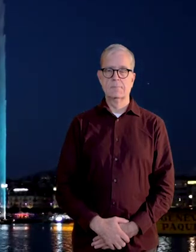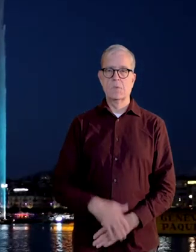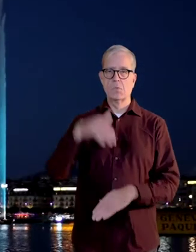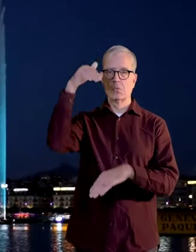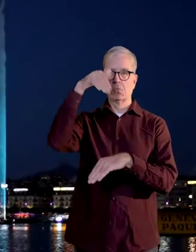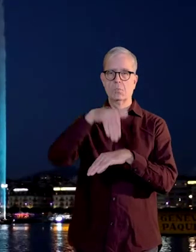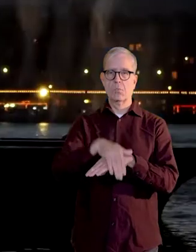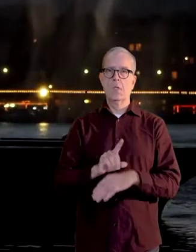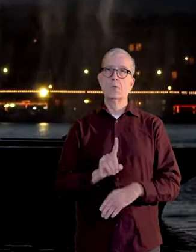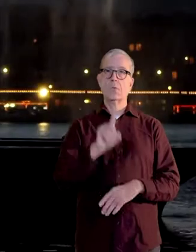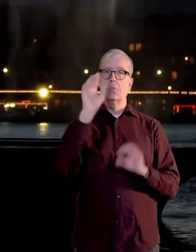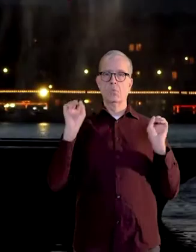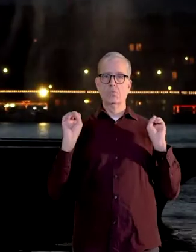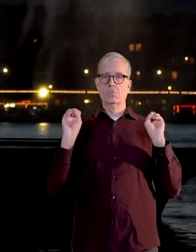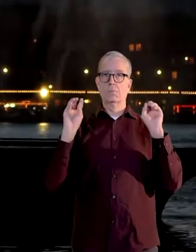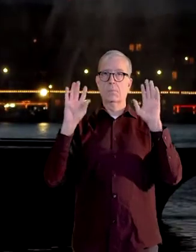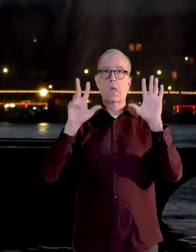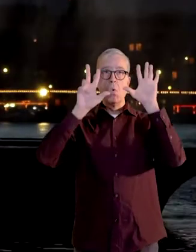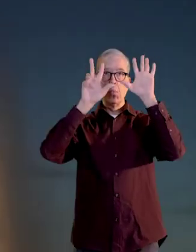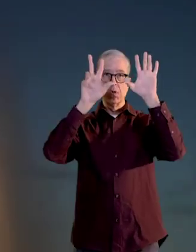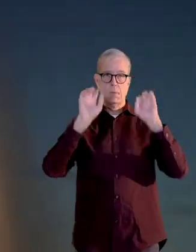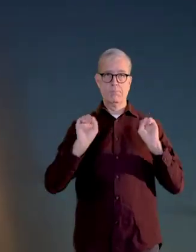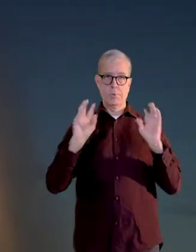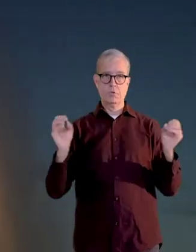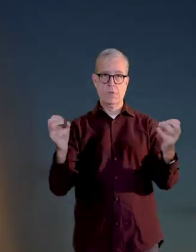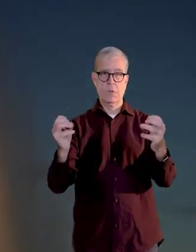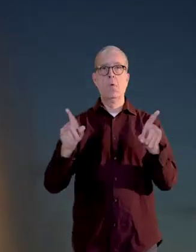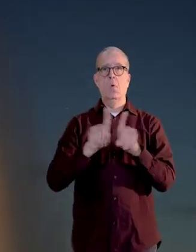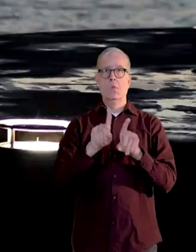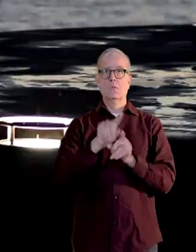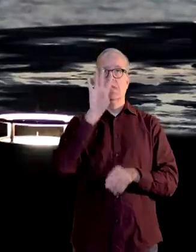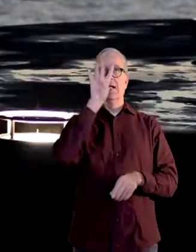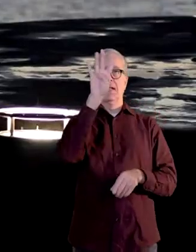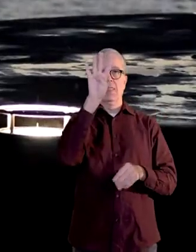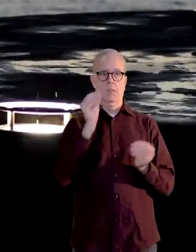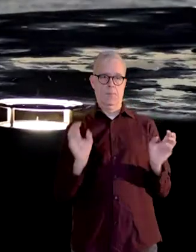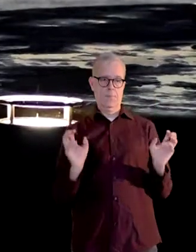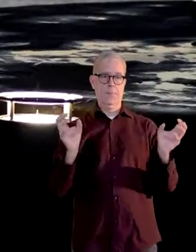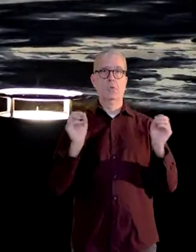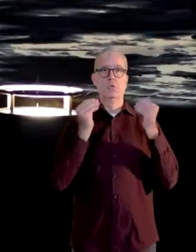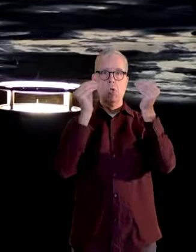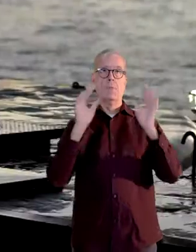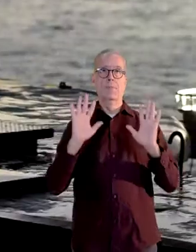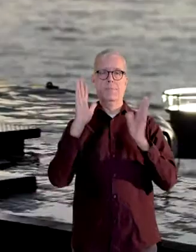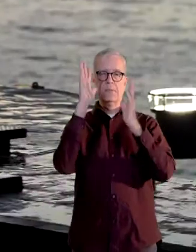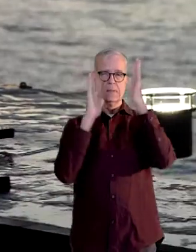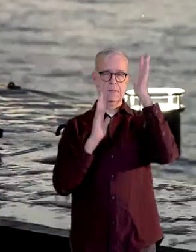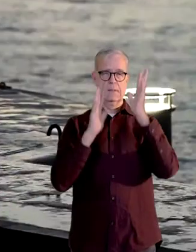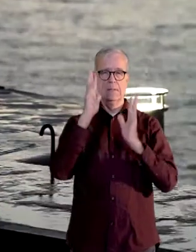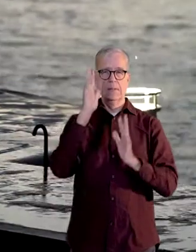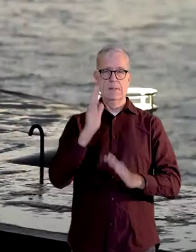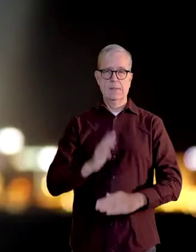Le soir, la star de la rade est illuminée. 8 projecteurs éclairent la base, 4 autres font briller la colonne et le sommet de